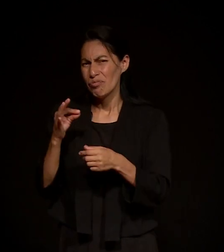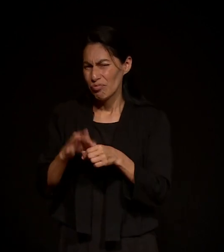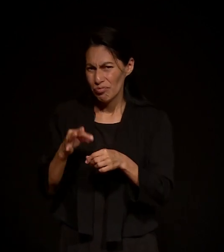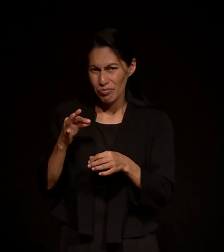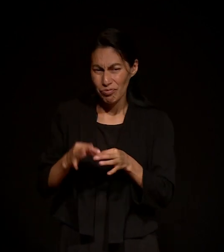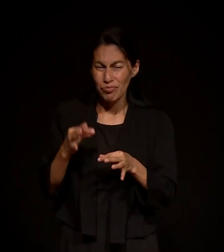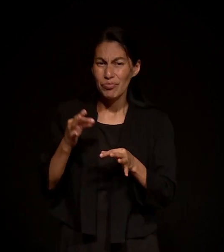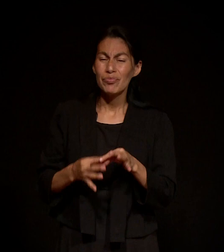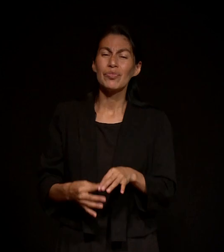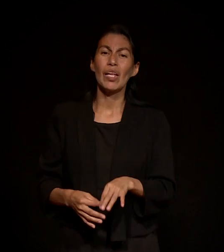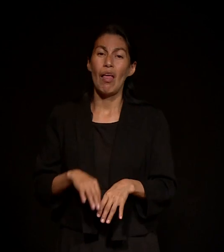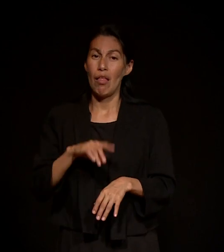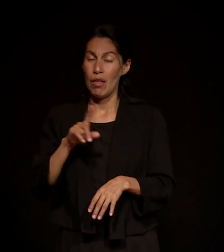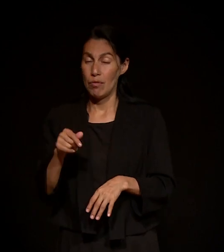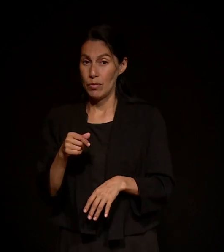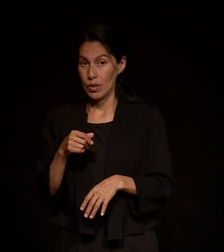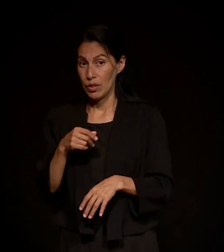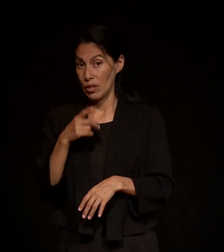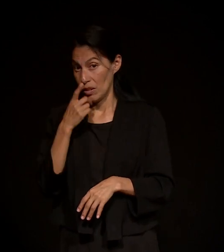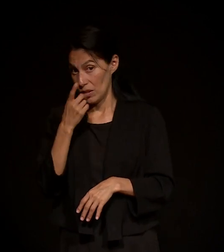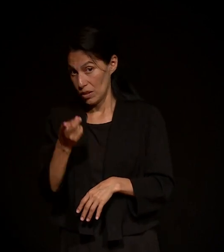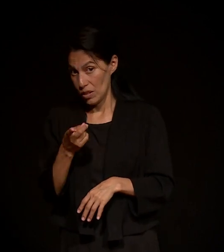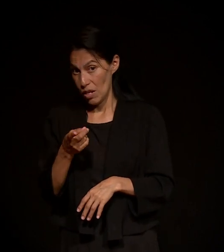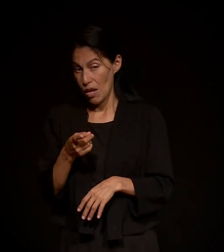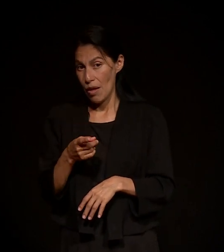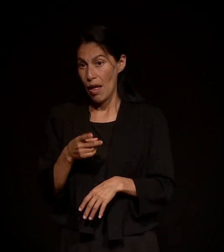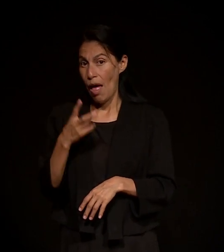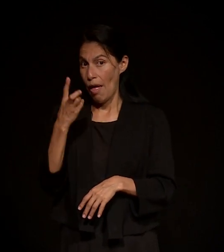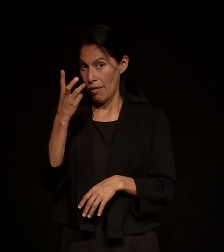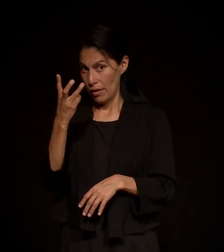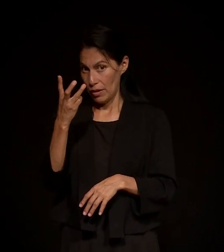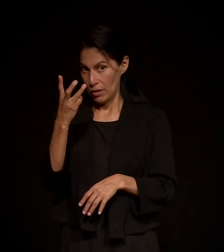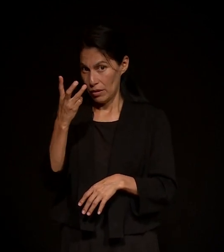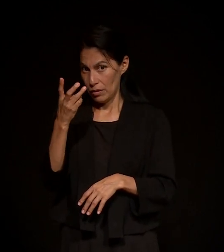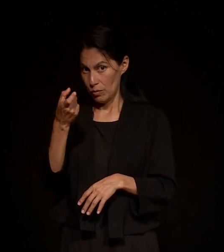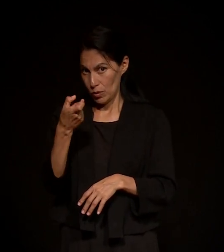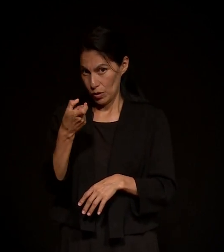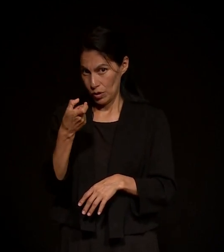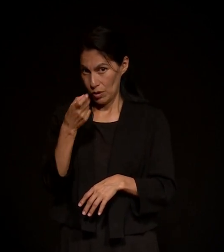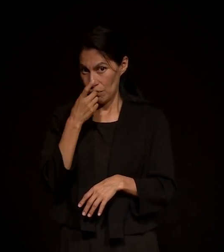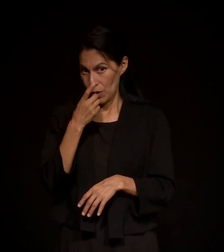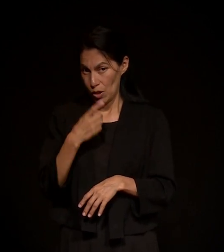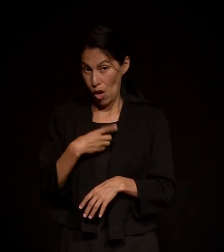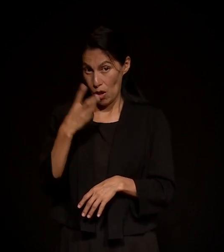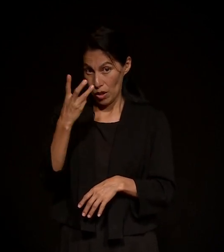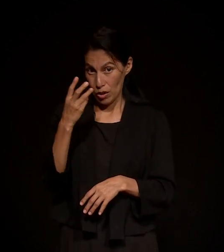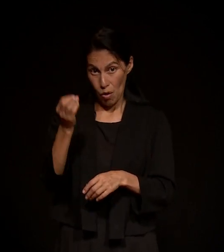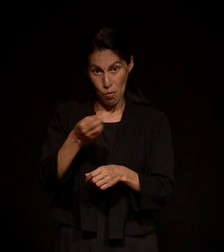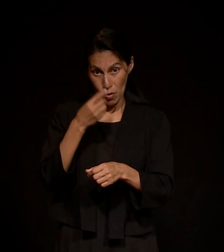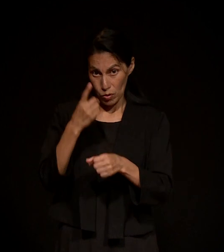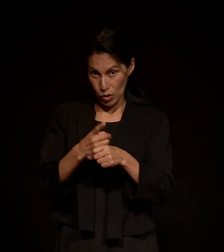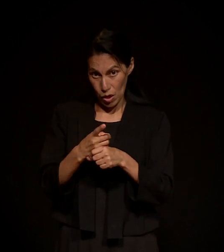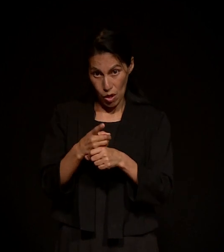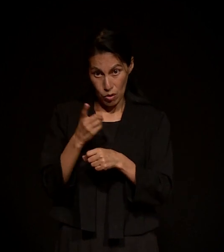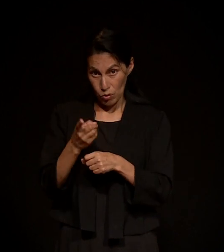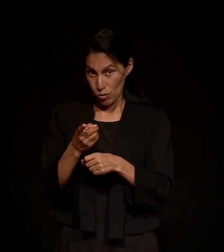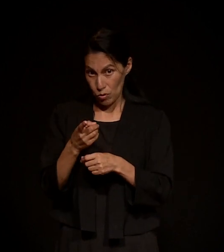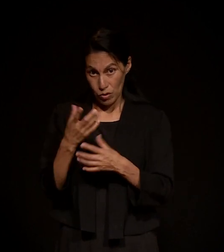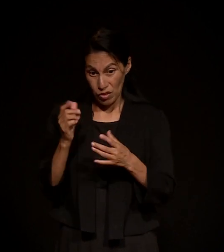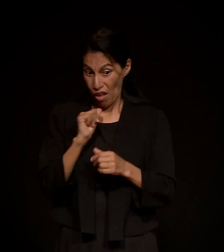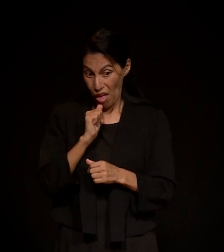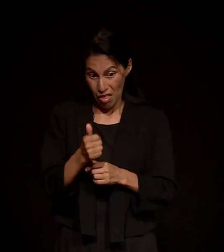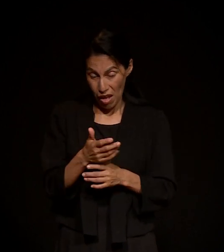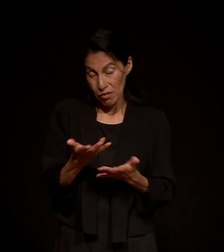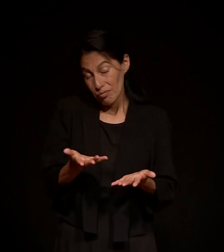de iniciar a exigir, me dio 3 monedas y me dijo: tienes 3 oportunidades. Si no sacas